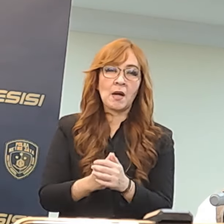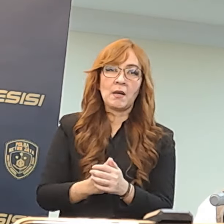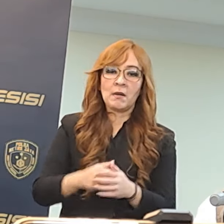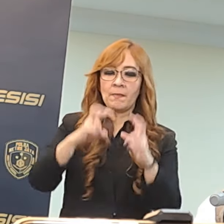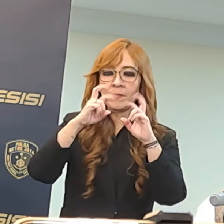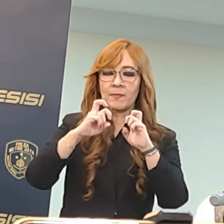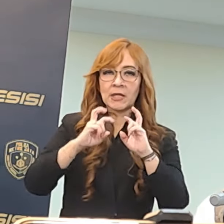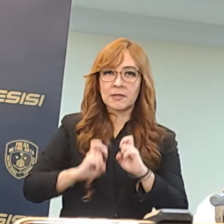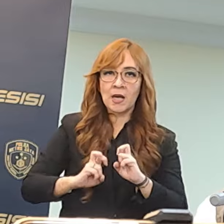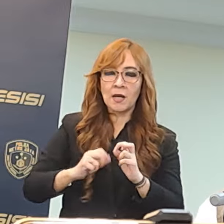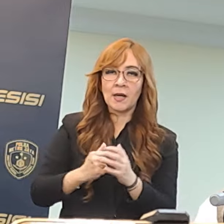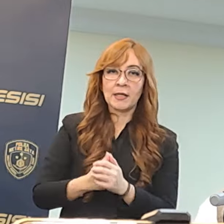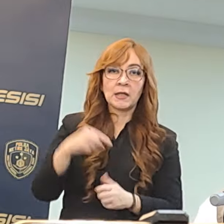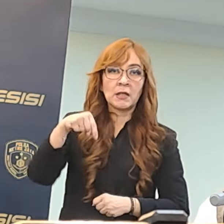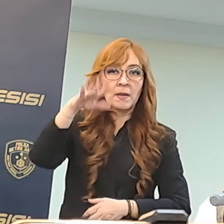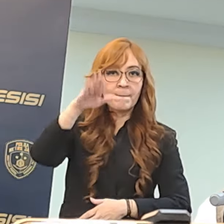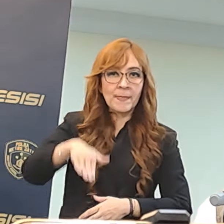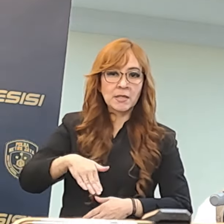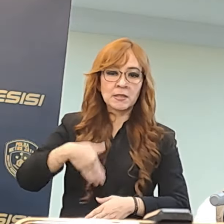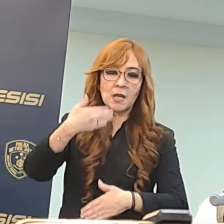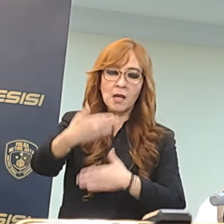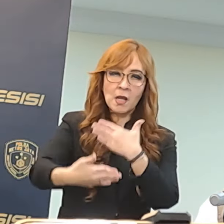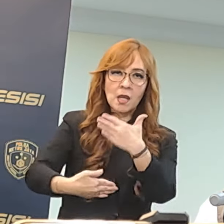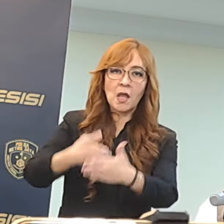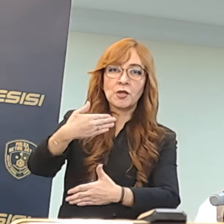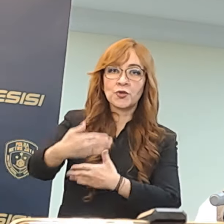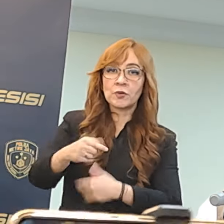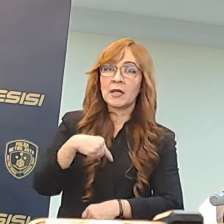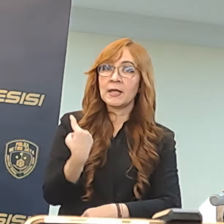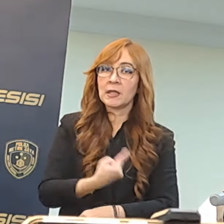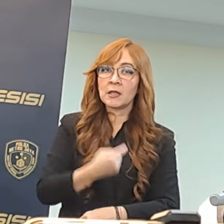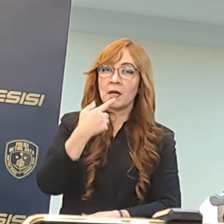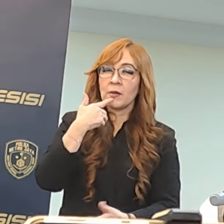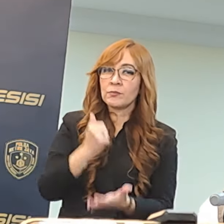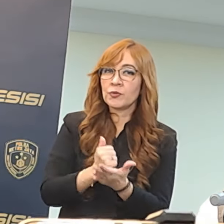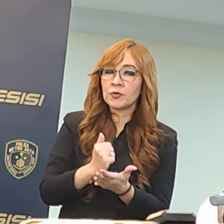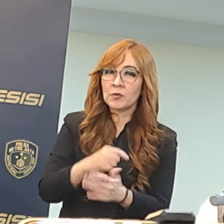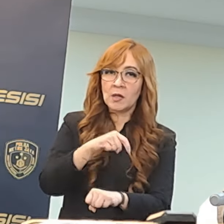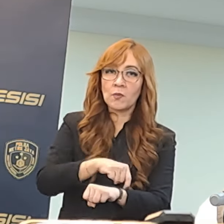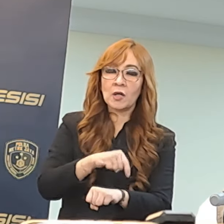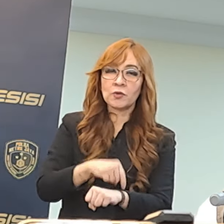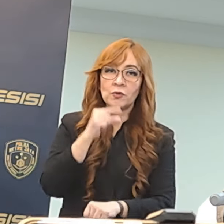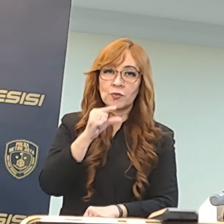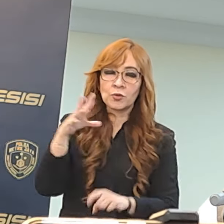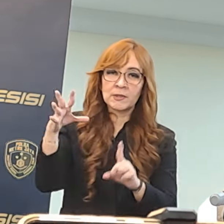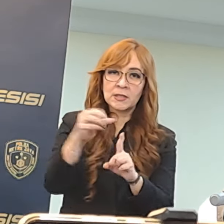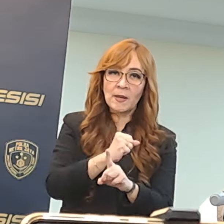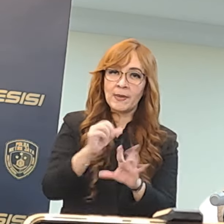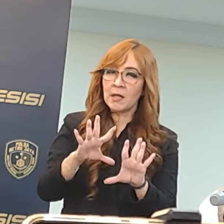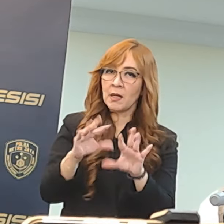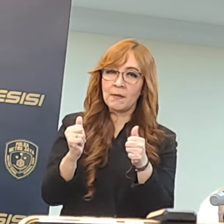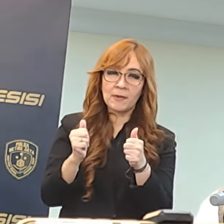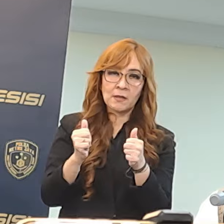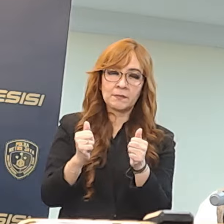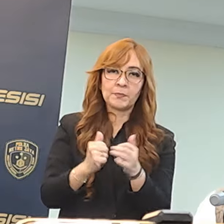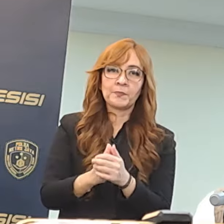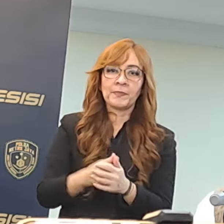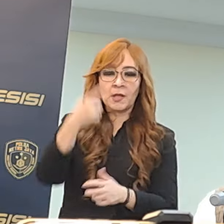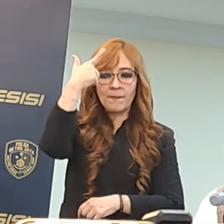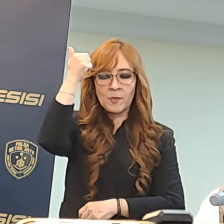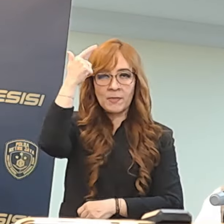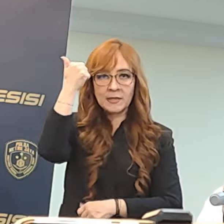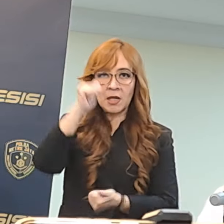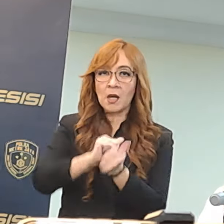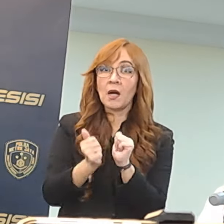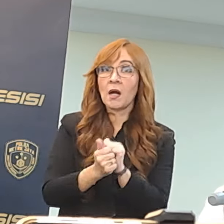ini masih terus berjalan, data masih terus digali, dan kita butuh waktu tentunya untuk mencapai kesimpulan lengkap dan memadai. Dan pembelajaran